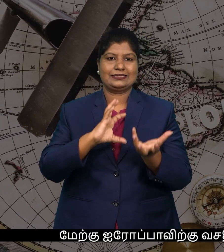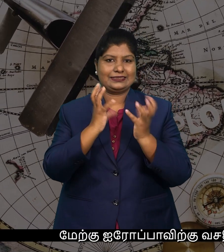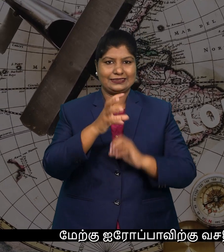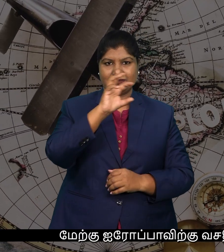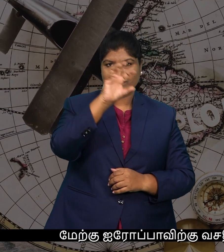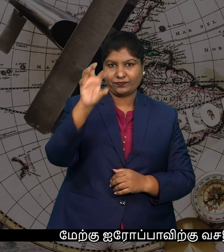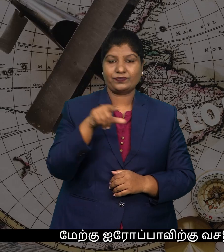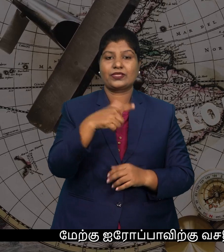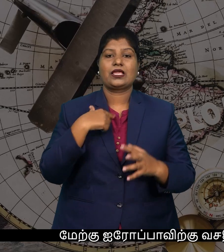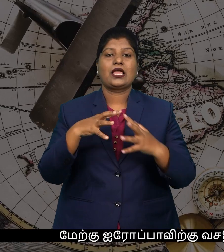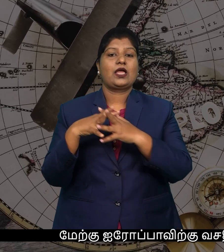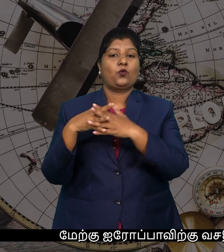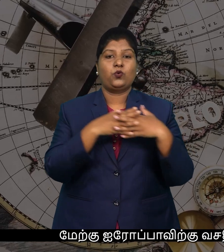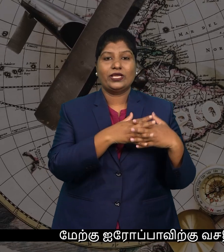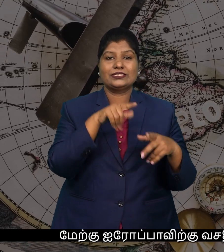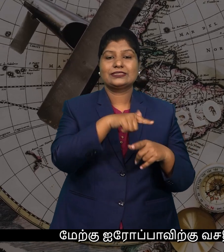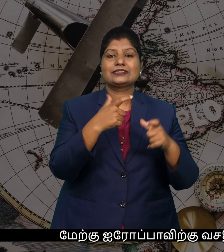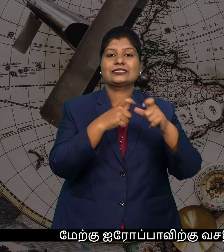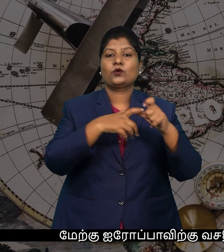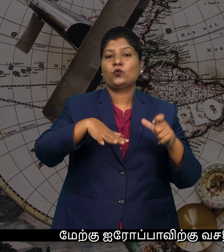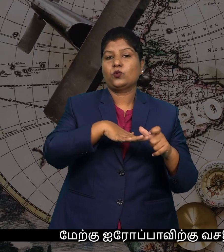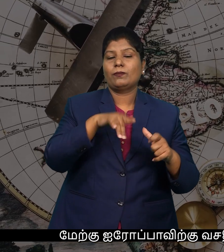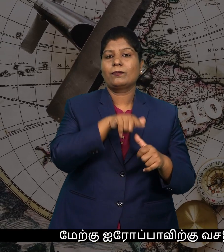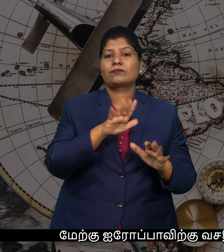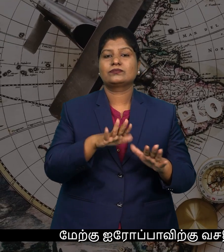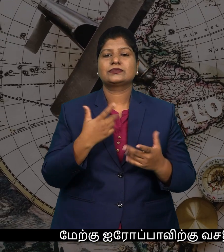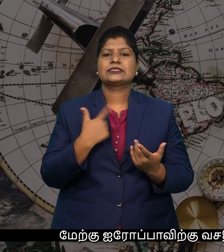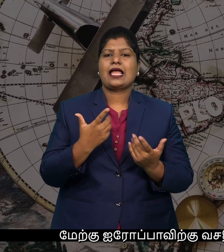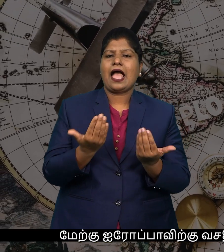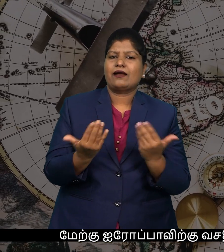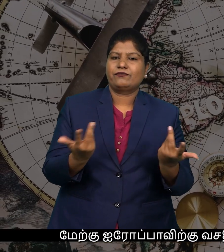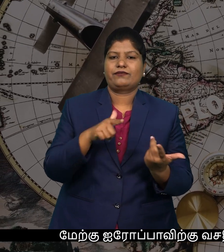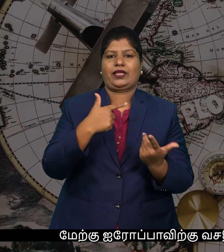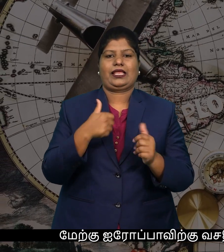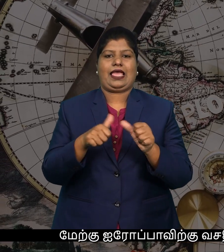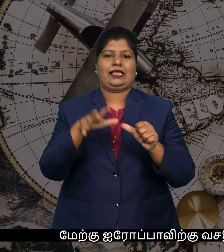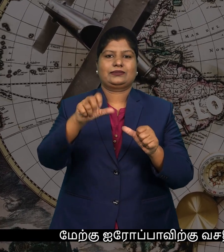மேற்கு ஐரோப்பாவிற்கு வசதியான கடல் அணுகல் இருந்தது.